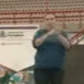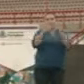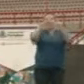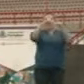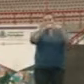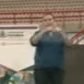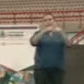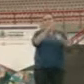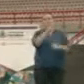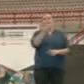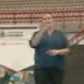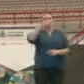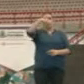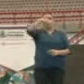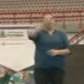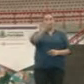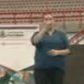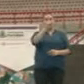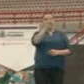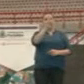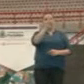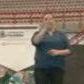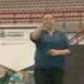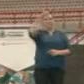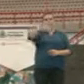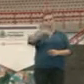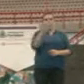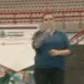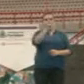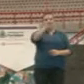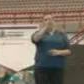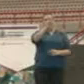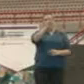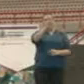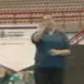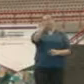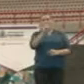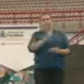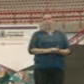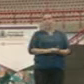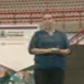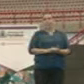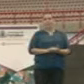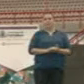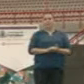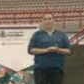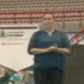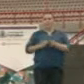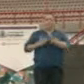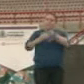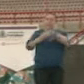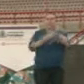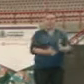Lutero? Martinho Lutero, monge, altamente